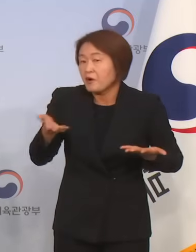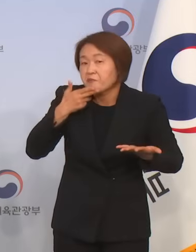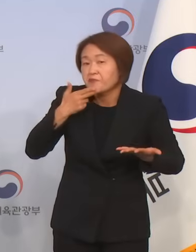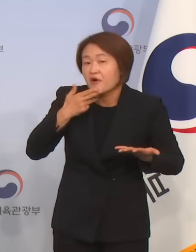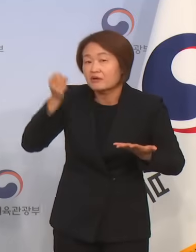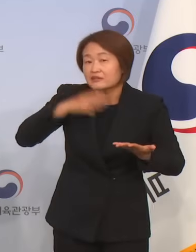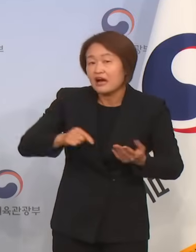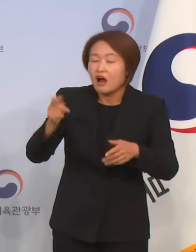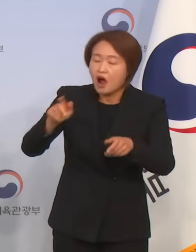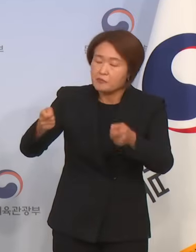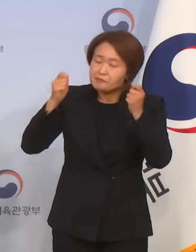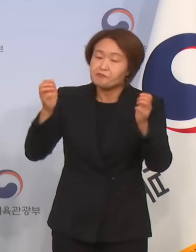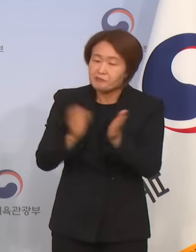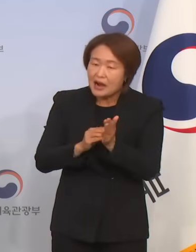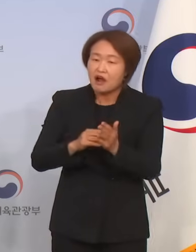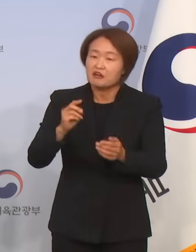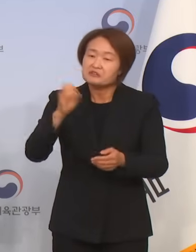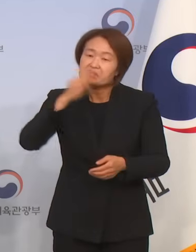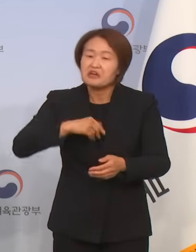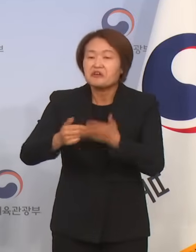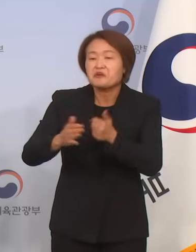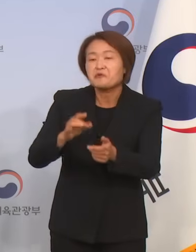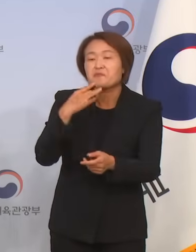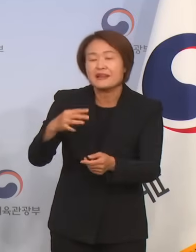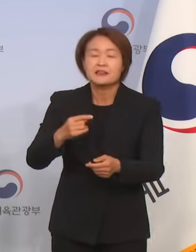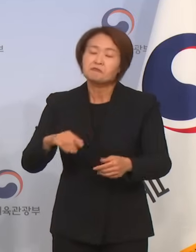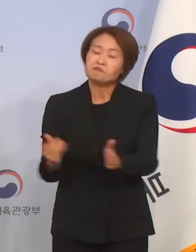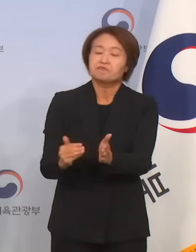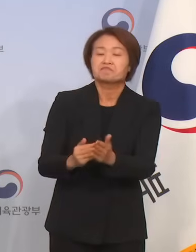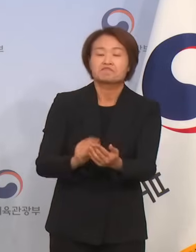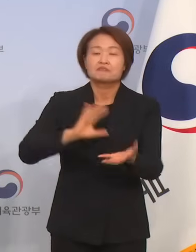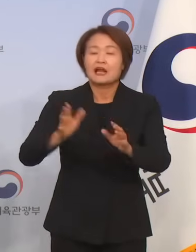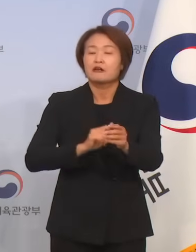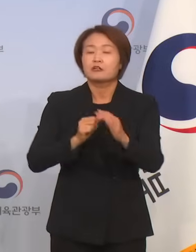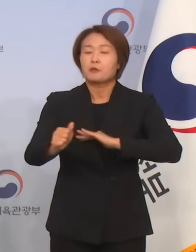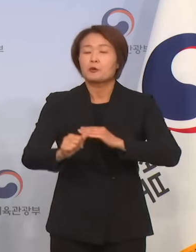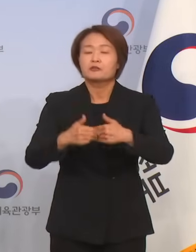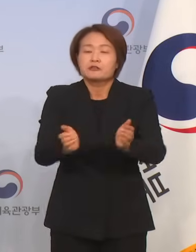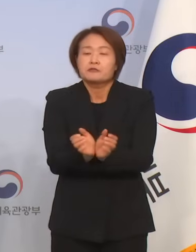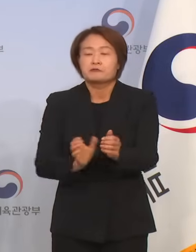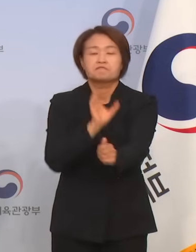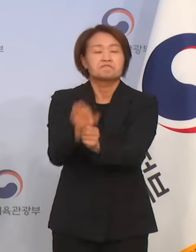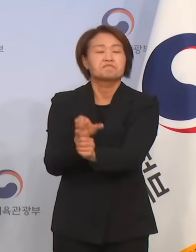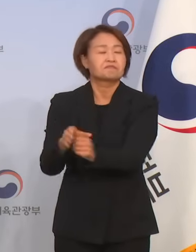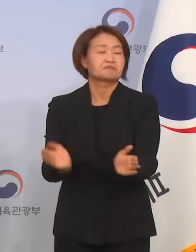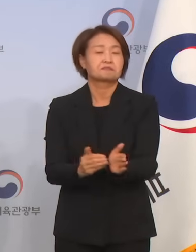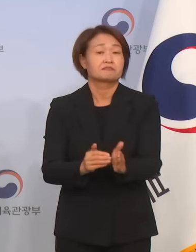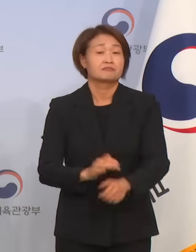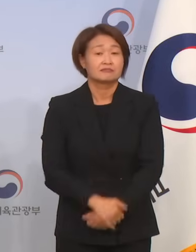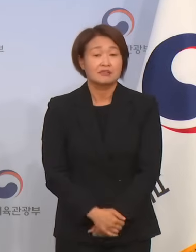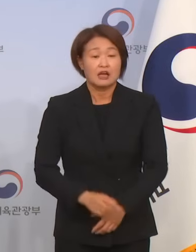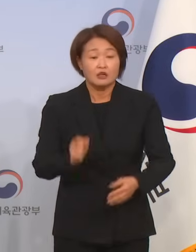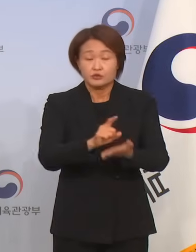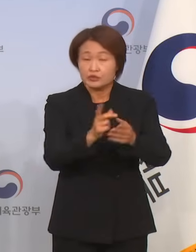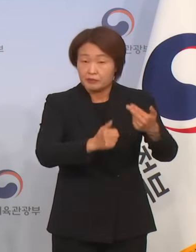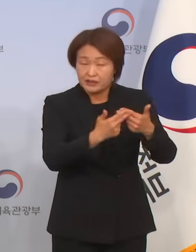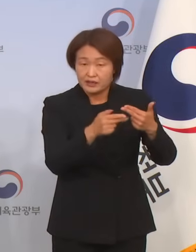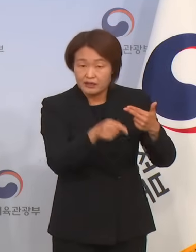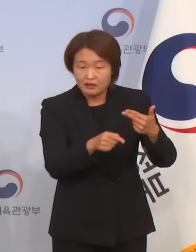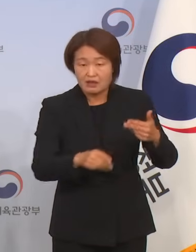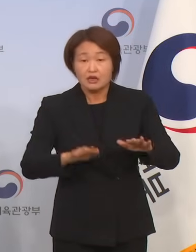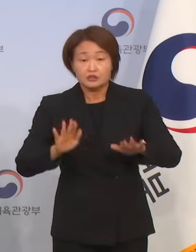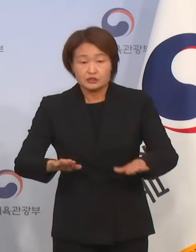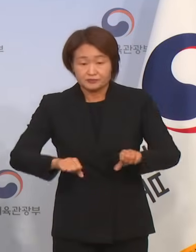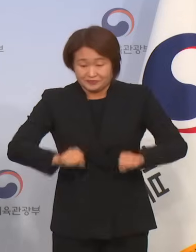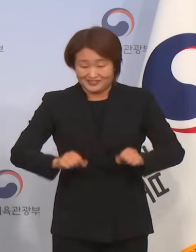등을 이유로 규정을 위반하여 국가대표 지도자로 선임하였습니다. 이에 대해 축구협회가